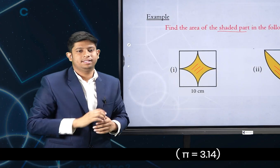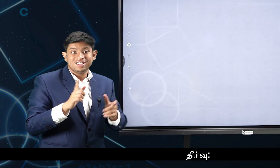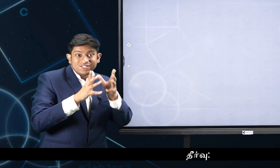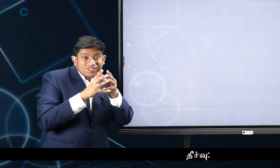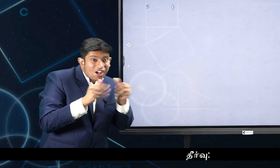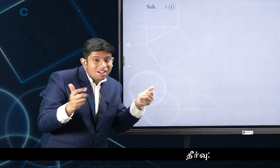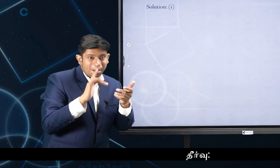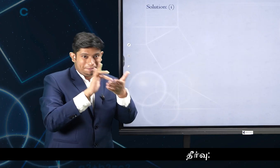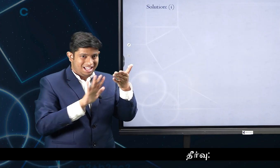தீர்வு: